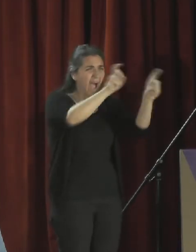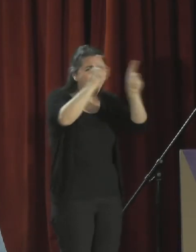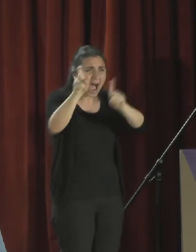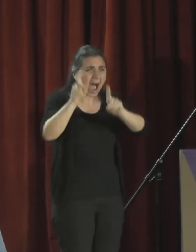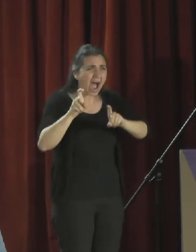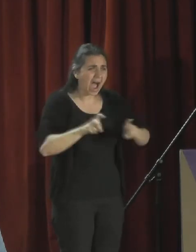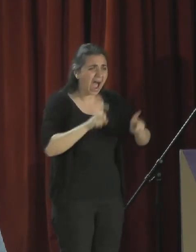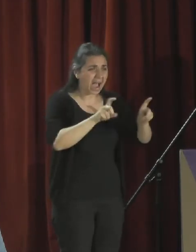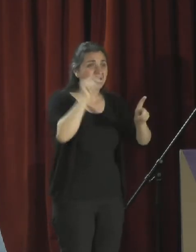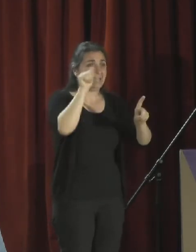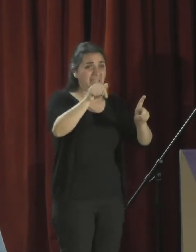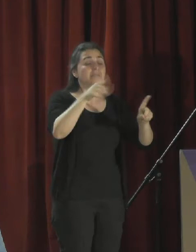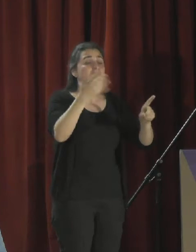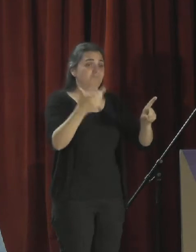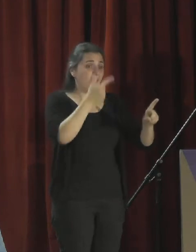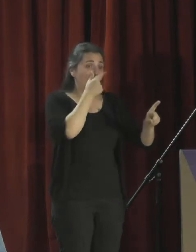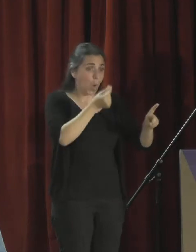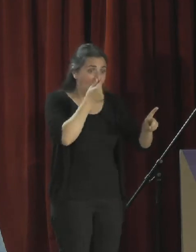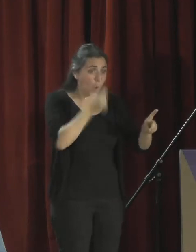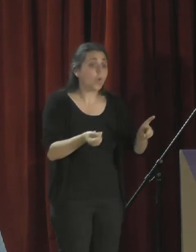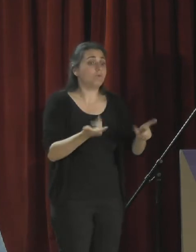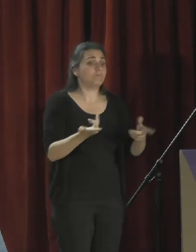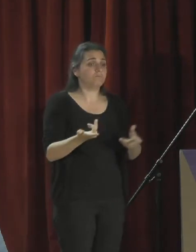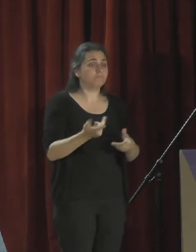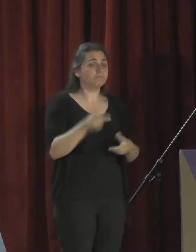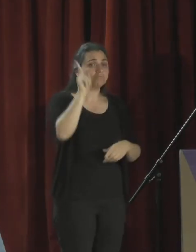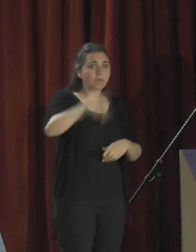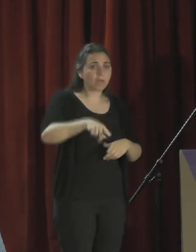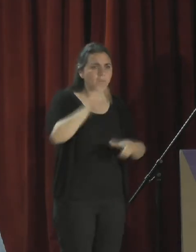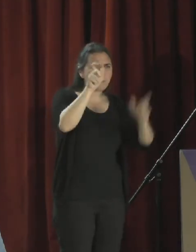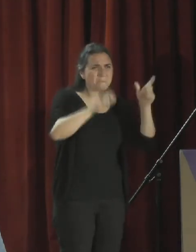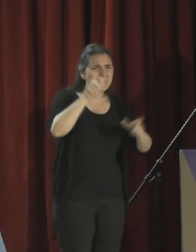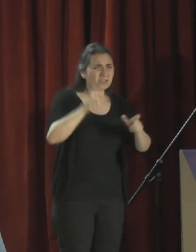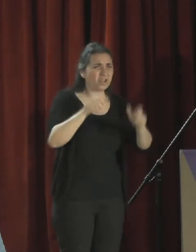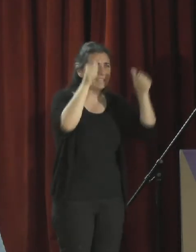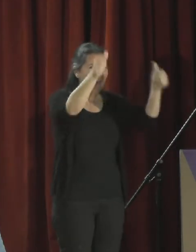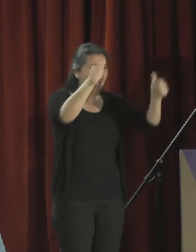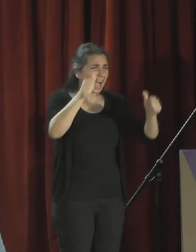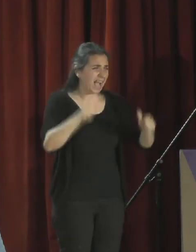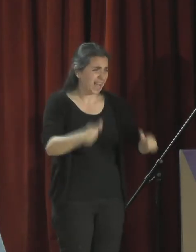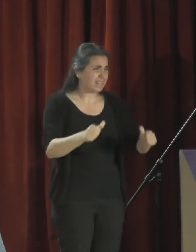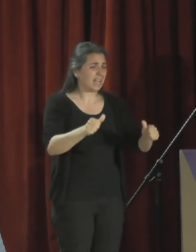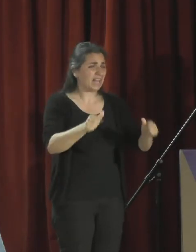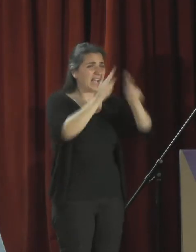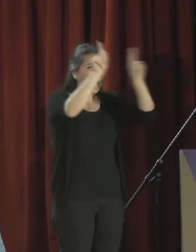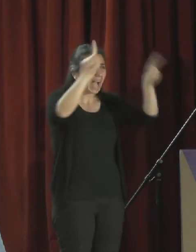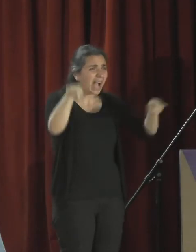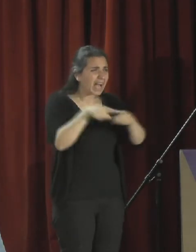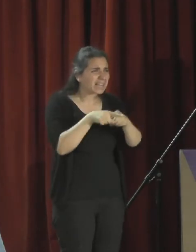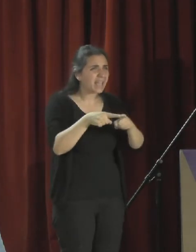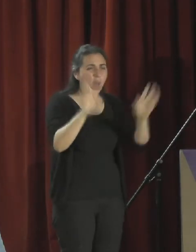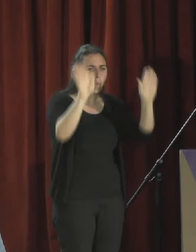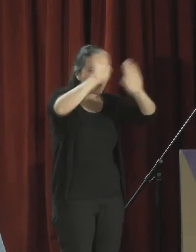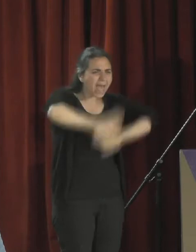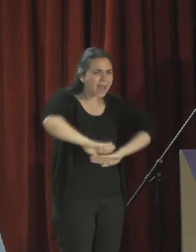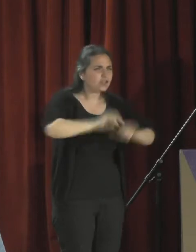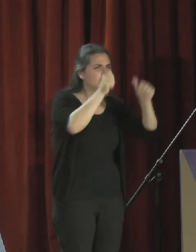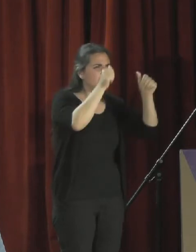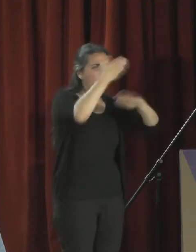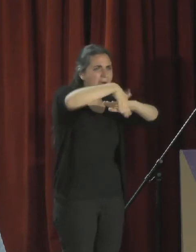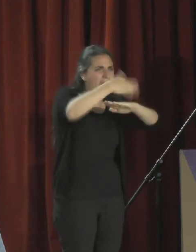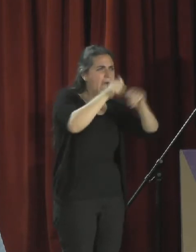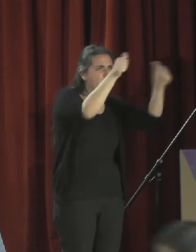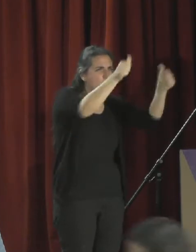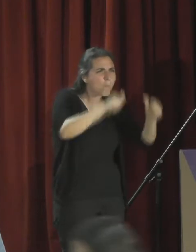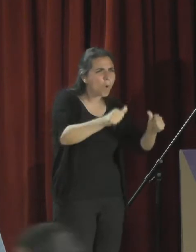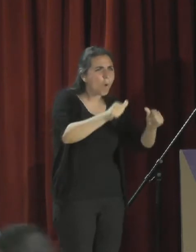nosa terra luguesa, ca xente que distribúen os cartaces, que fan as pegadas nocturnas, que aguantan